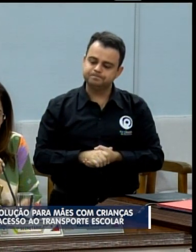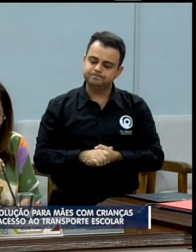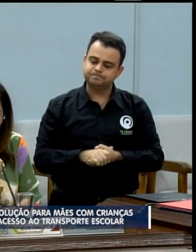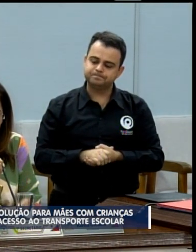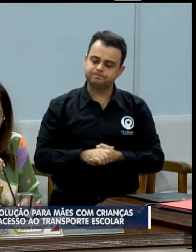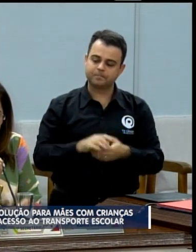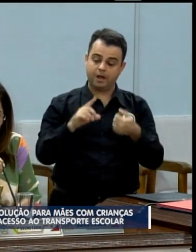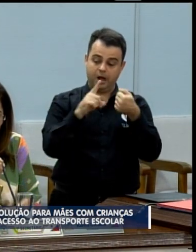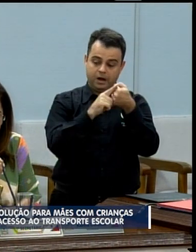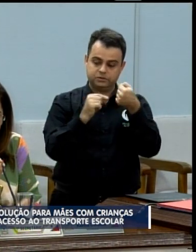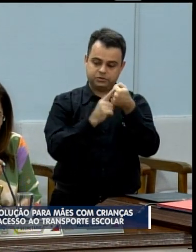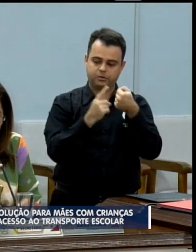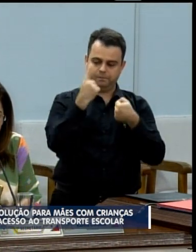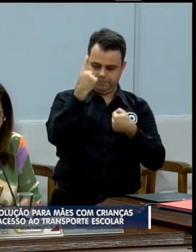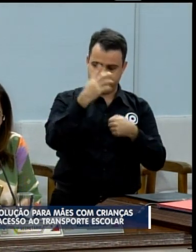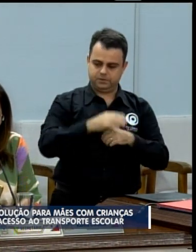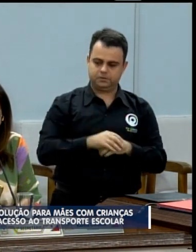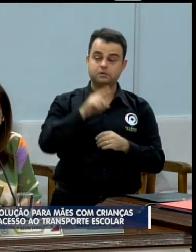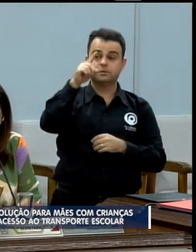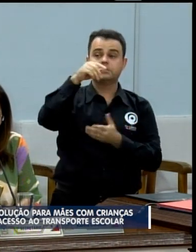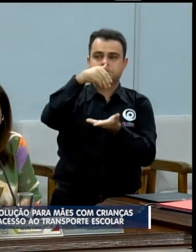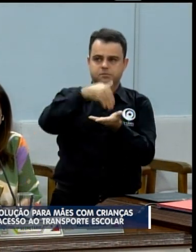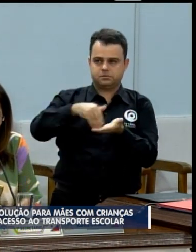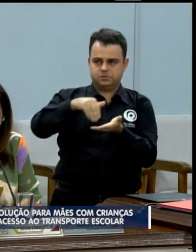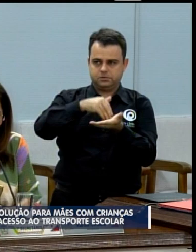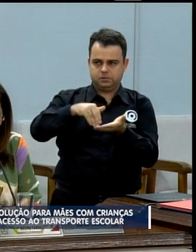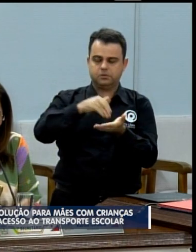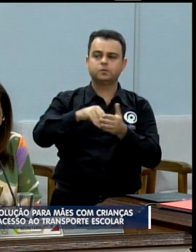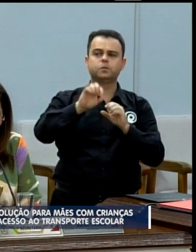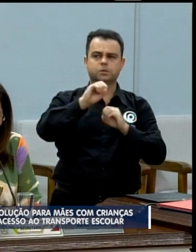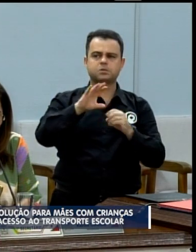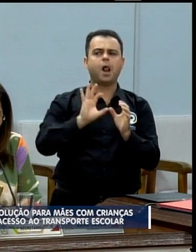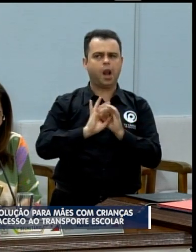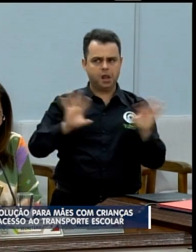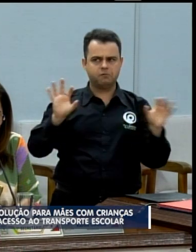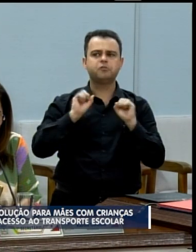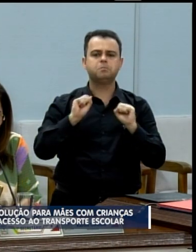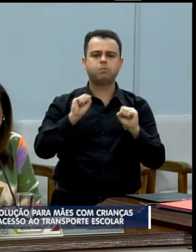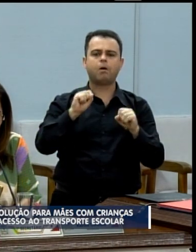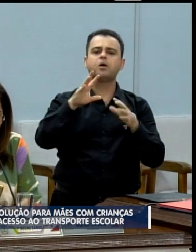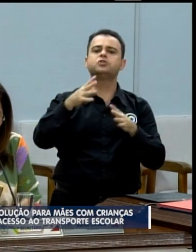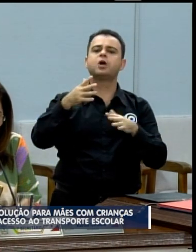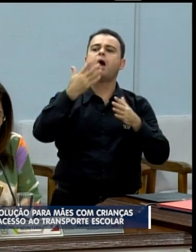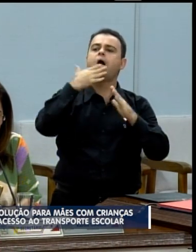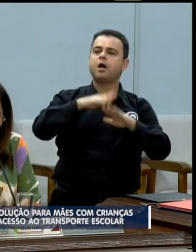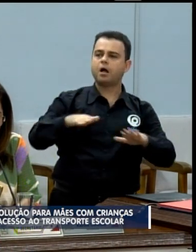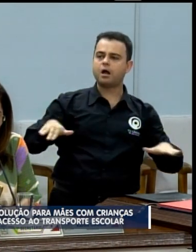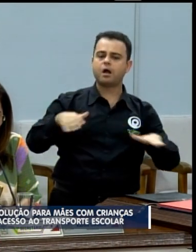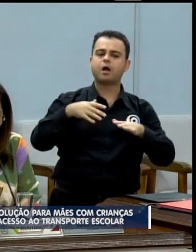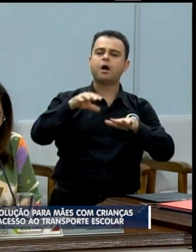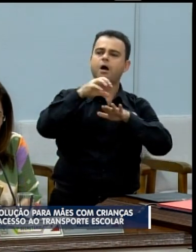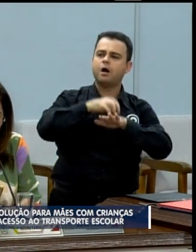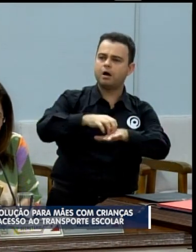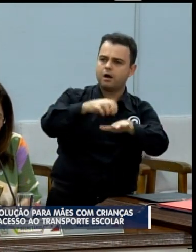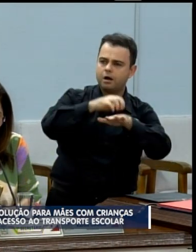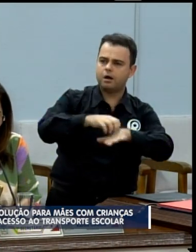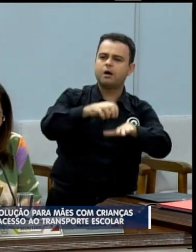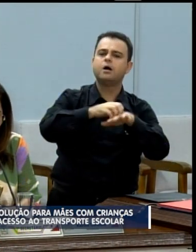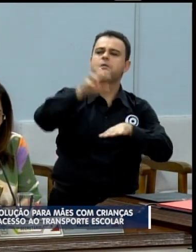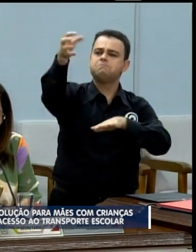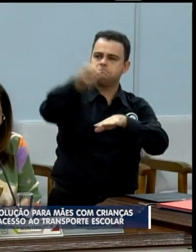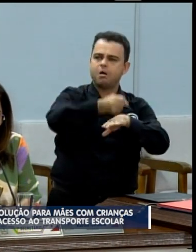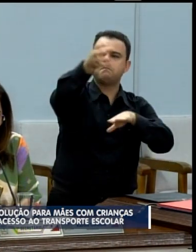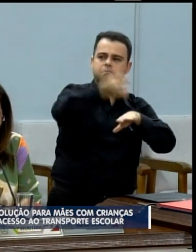No artigo 1º, fica autorizado a Secretaria Municipal da Educação o transporte dos alunos matriculados nas escolas de ensino